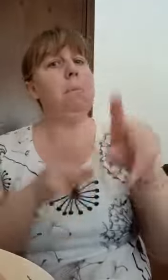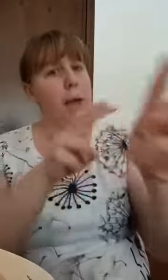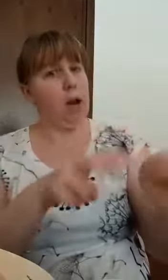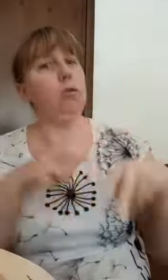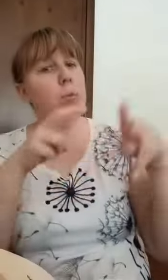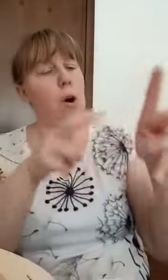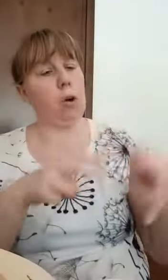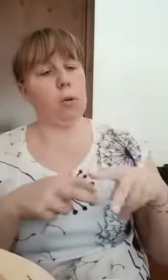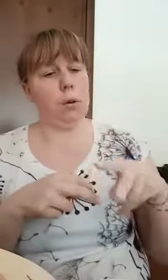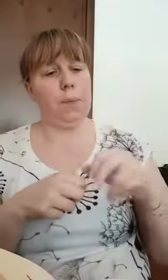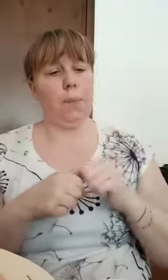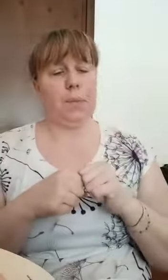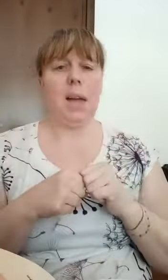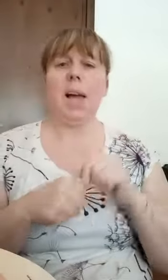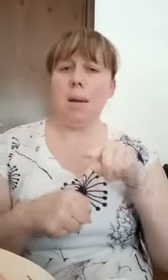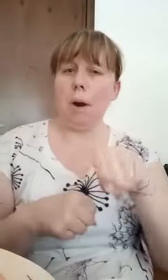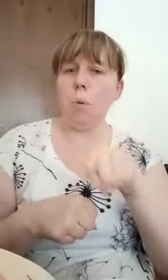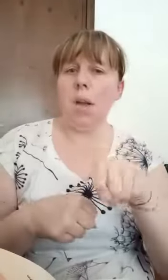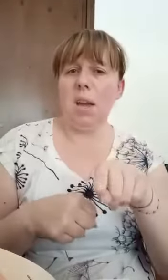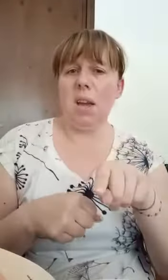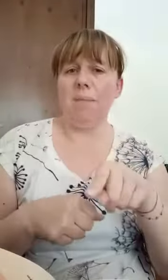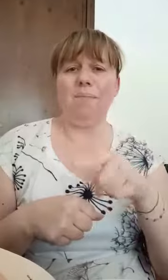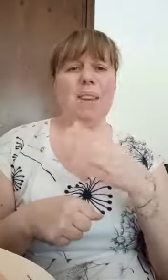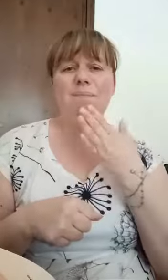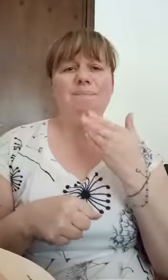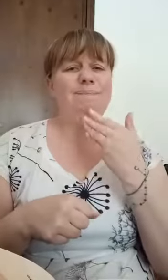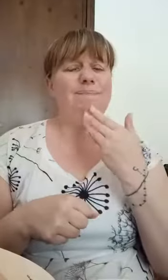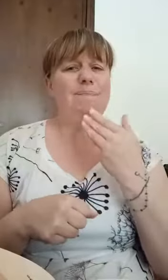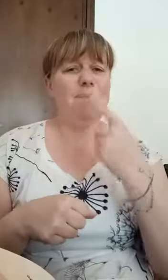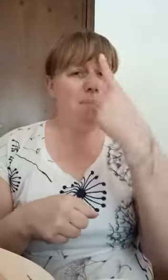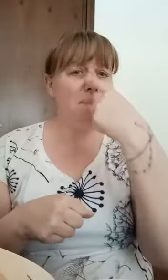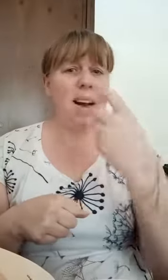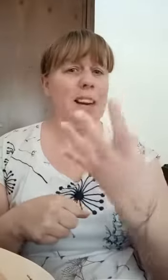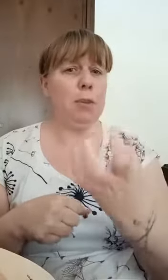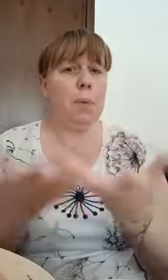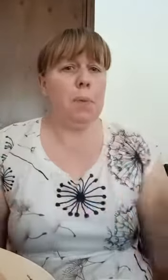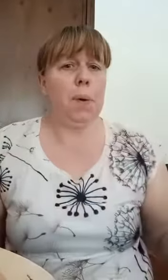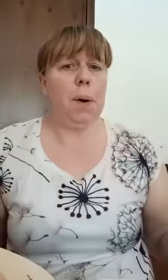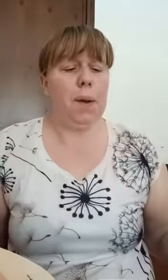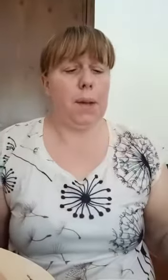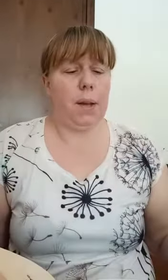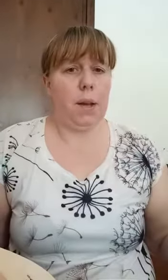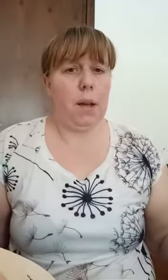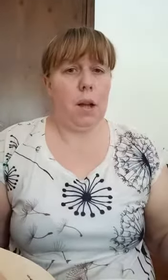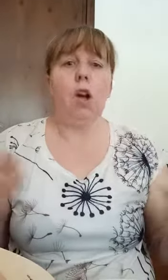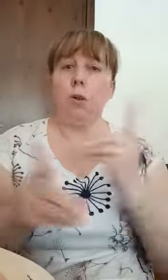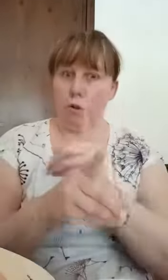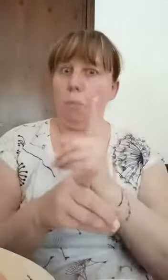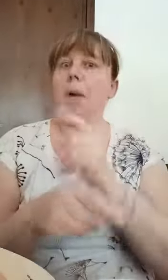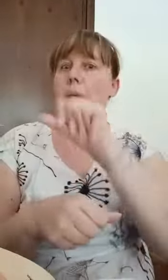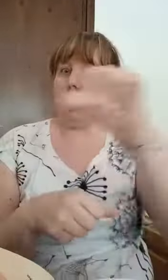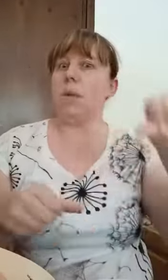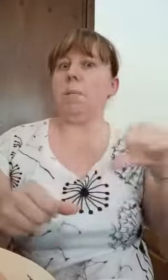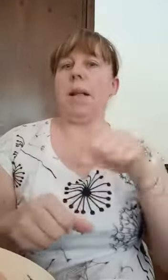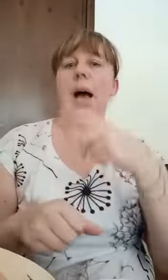beh non tuo orto e ma qui mancano pomodori dobbiamo seminari